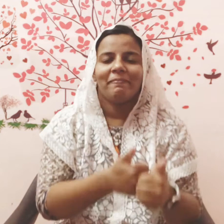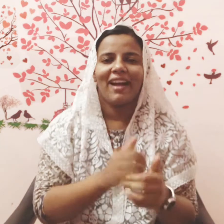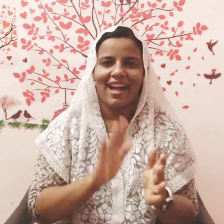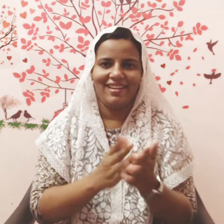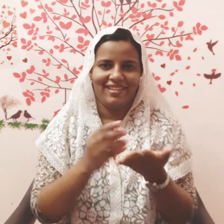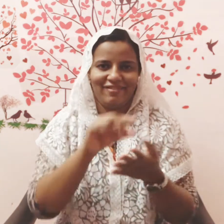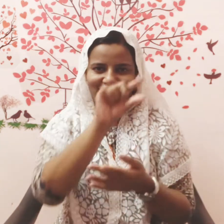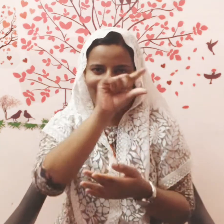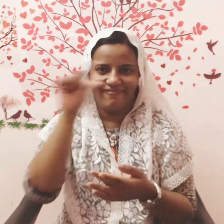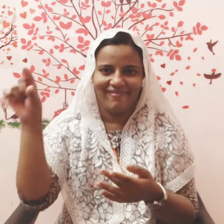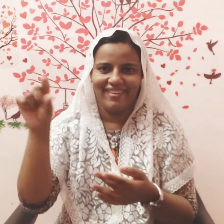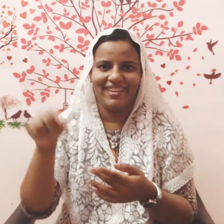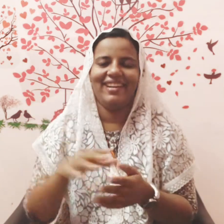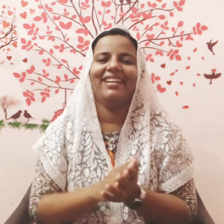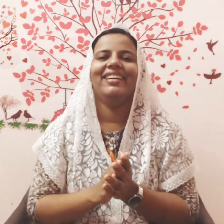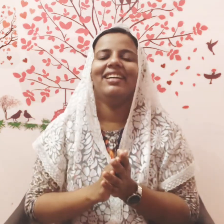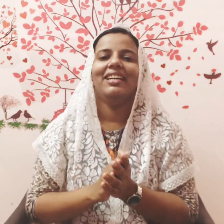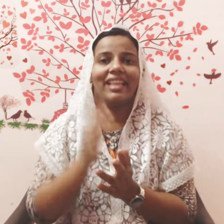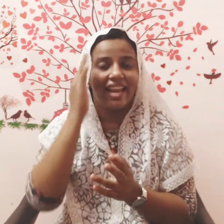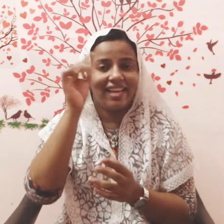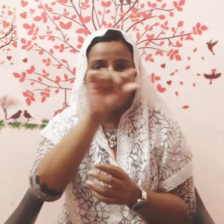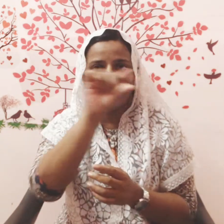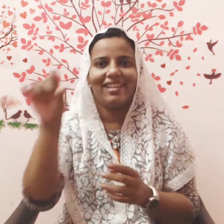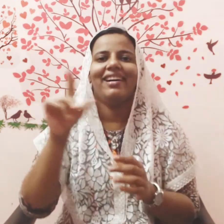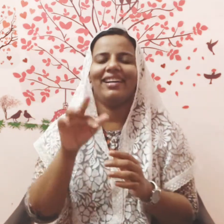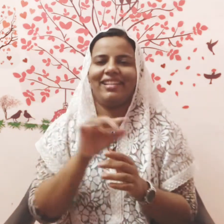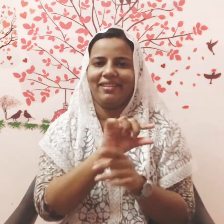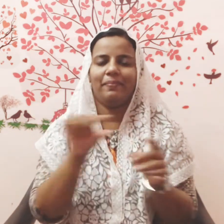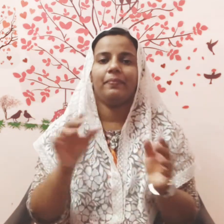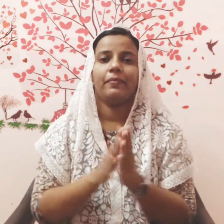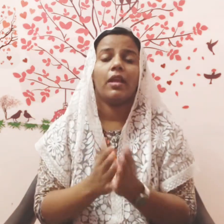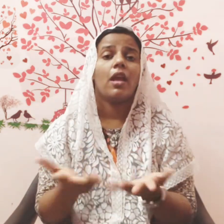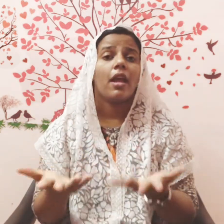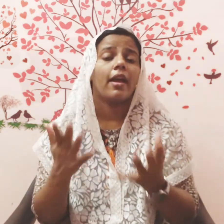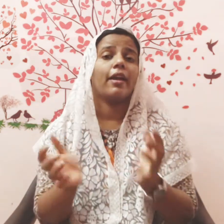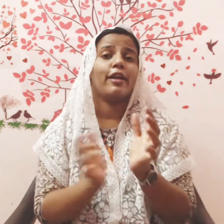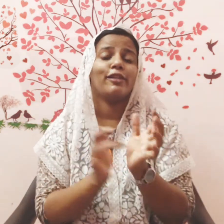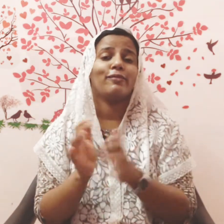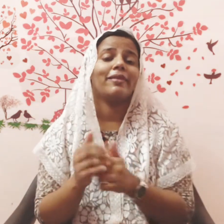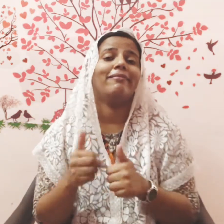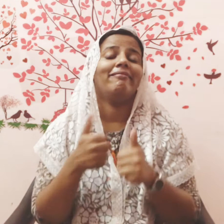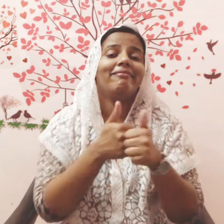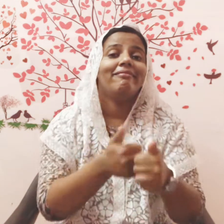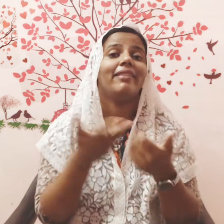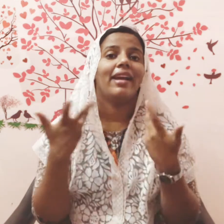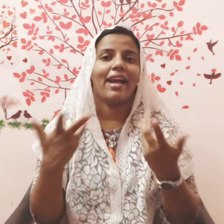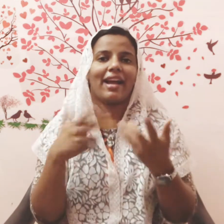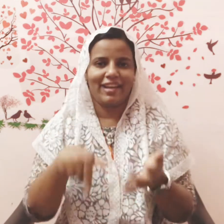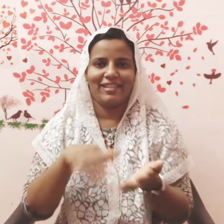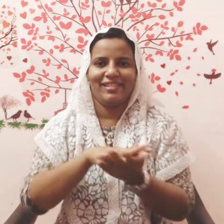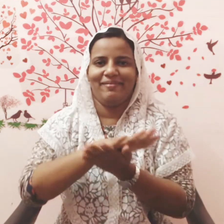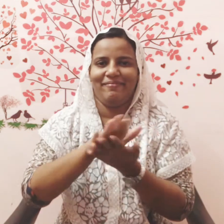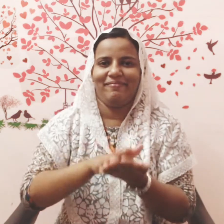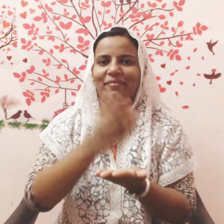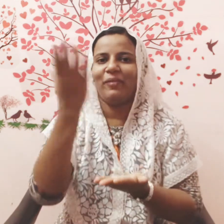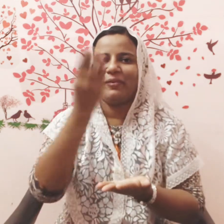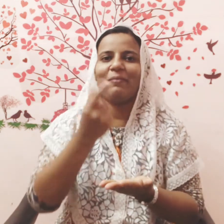യേശുവിൻ്റെ അടുക്കിലേക്ക് ചെല്ലണം, അല്ലെങ്കിൽ ആരായാലും ആ യേശുവിൻ്റെ അടുക്കിലേക്ക് ചെല്ലുമ്പോൾ എങ്ങനായിരിക്കണം എന്നുള്ളതാണ് പരിശുദ്ധാത്മാവ്